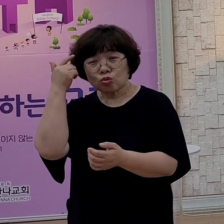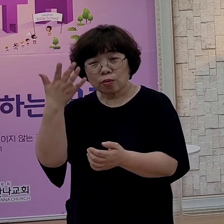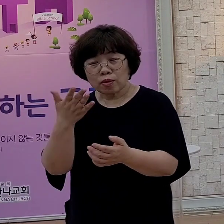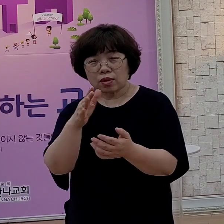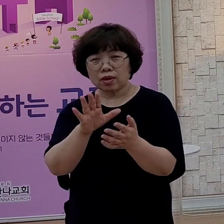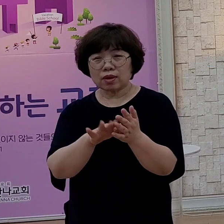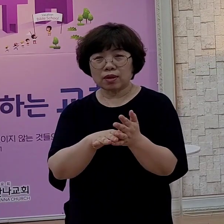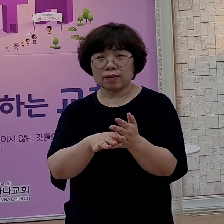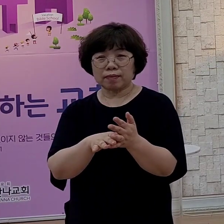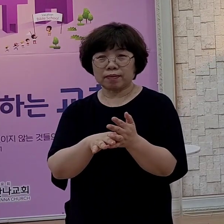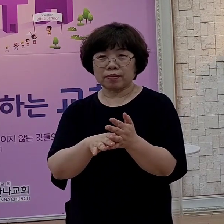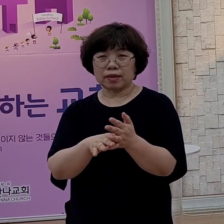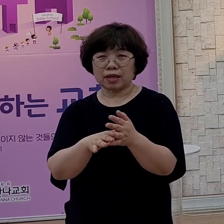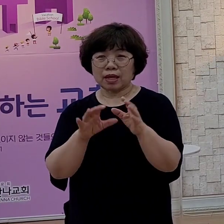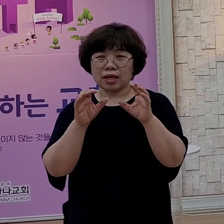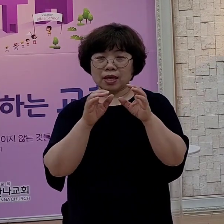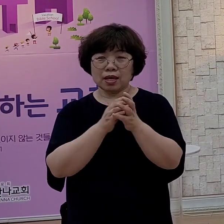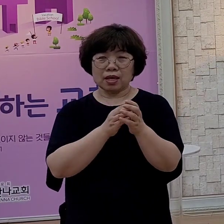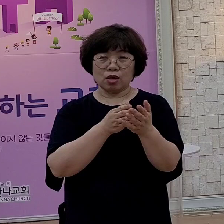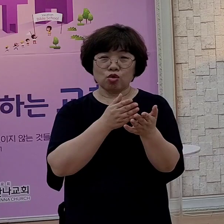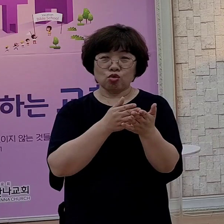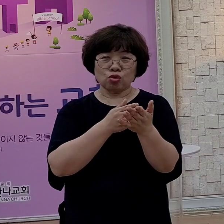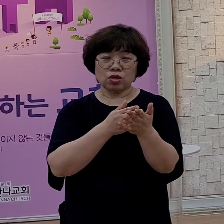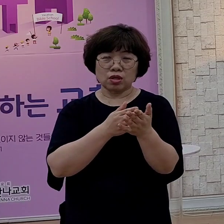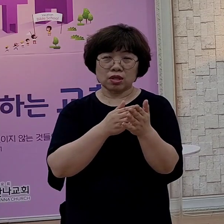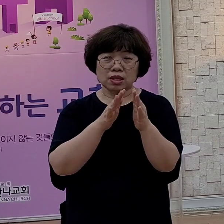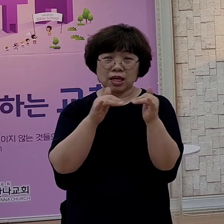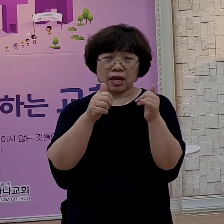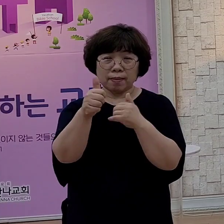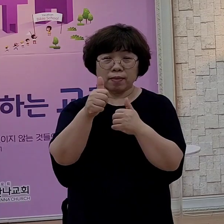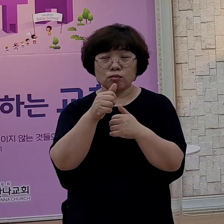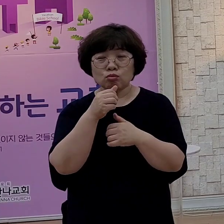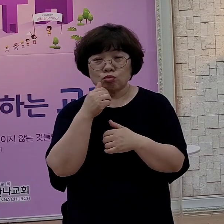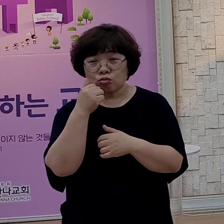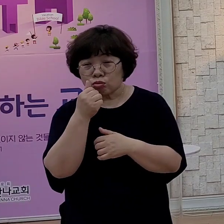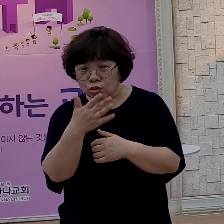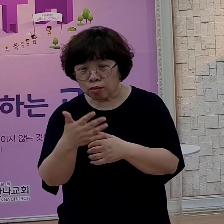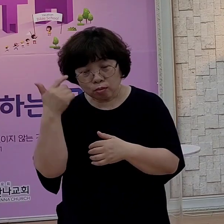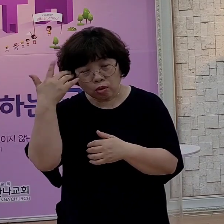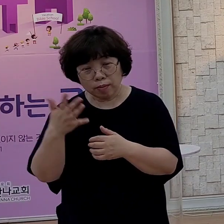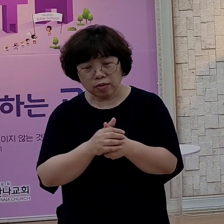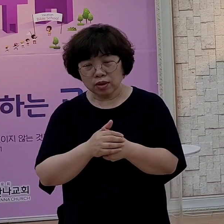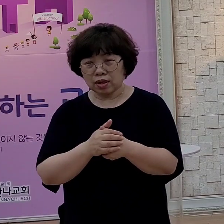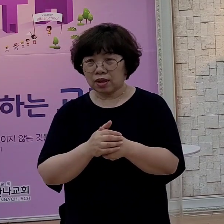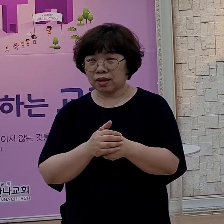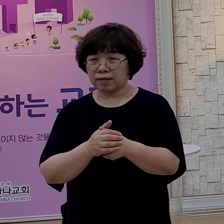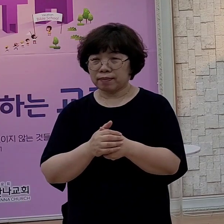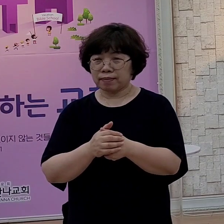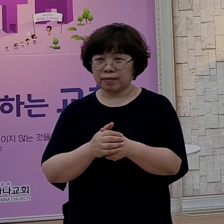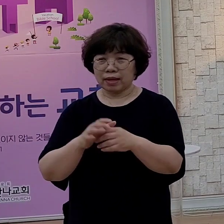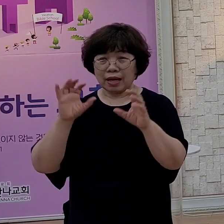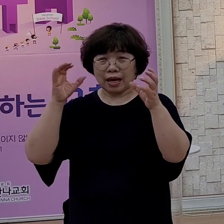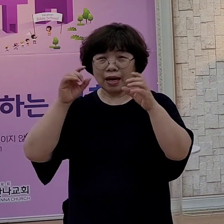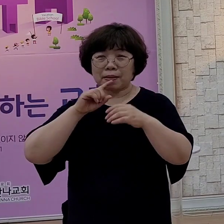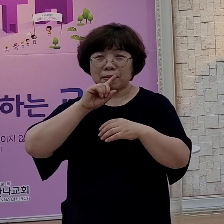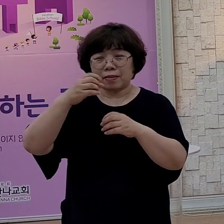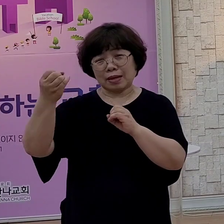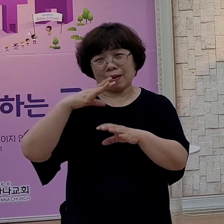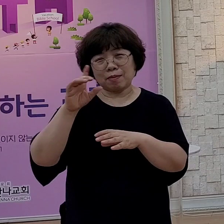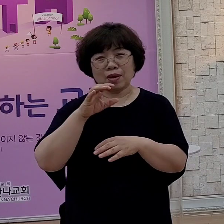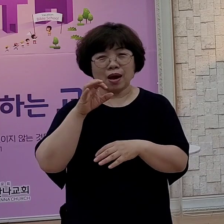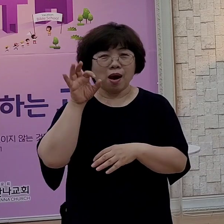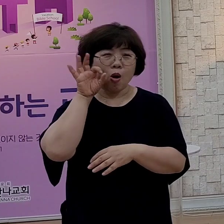너 이 많은 돈을 갖고 뭐 하고 살래? 그랬더니 그 아이가 하는 말이 사탕 사 먹을 거예요.